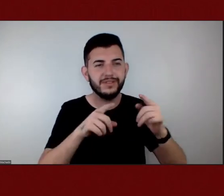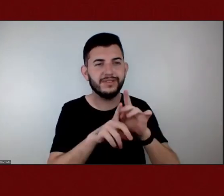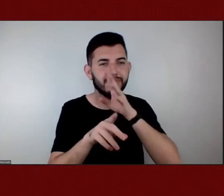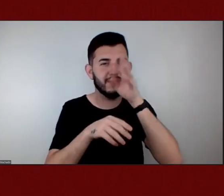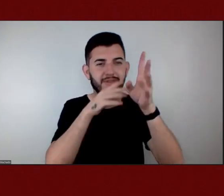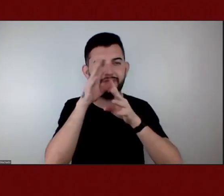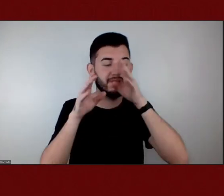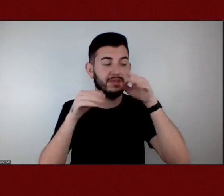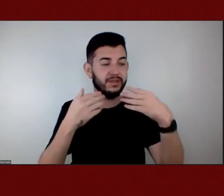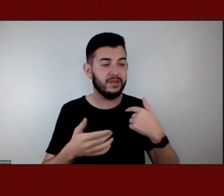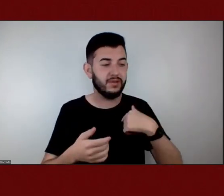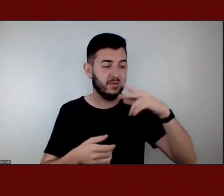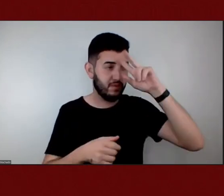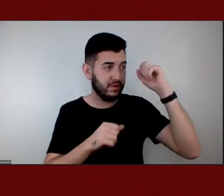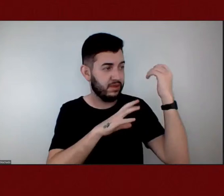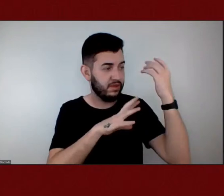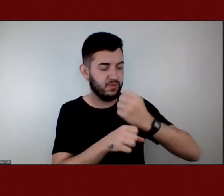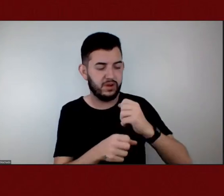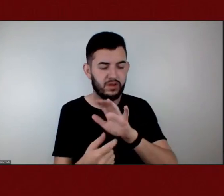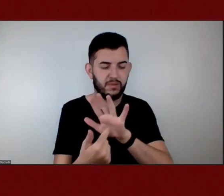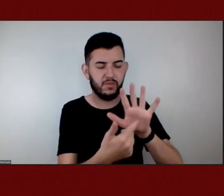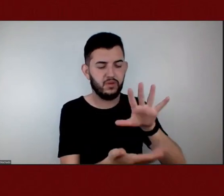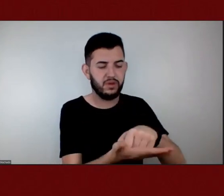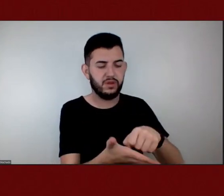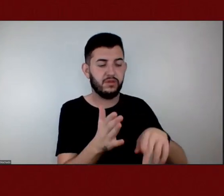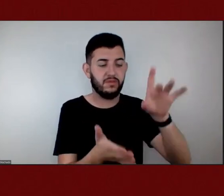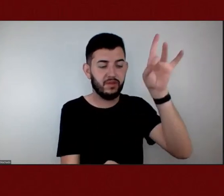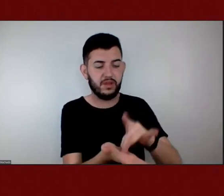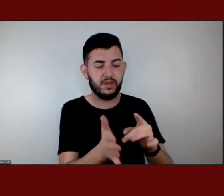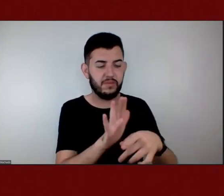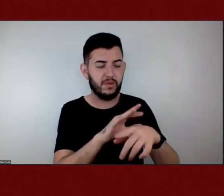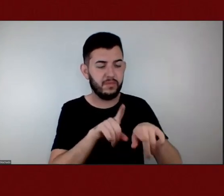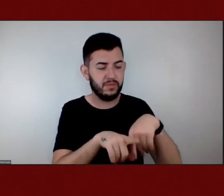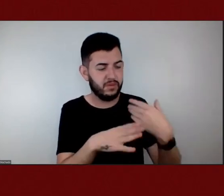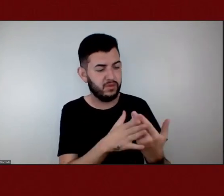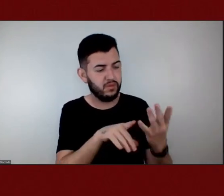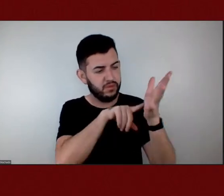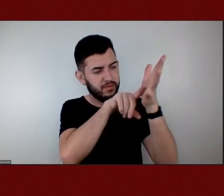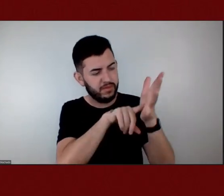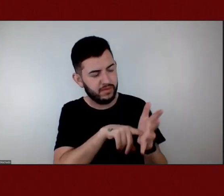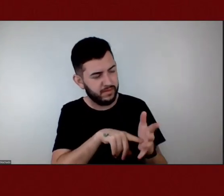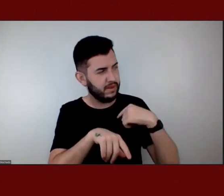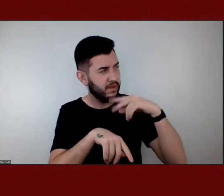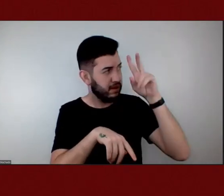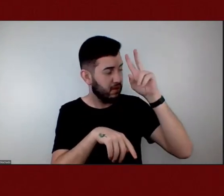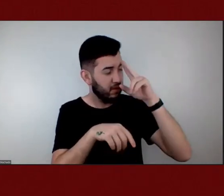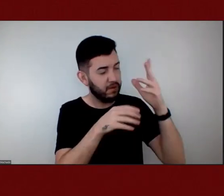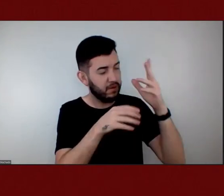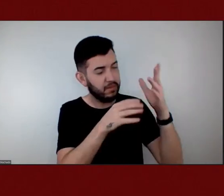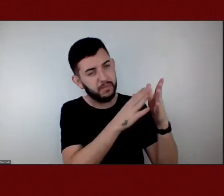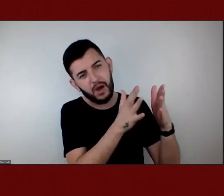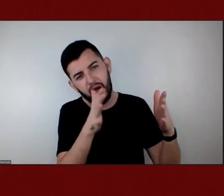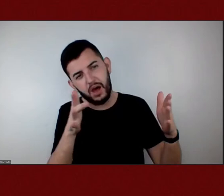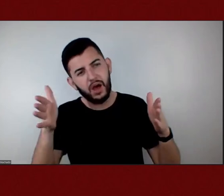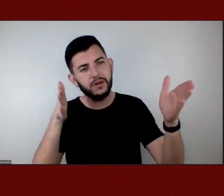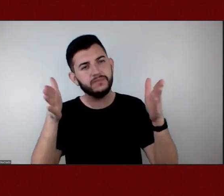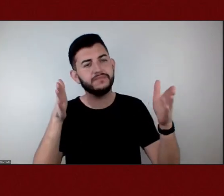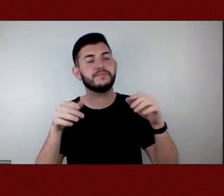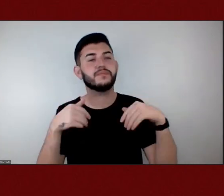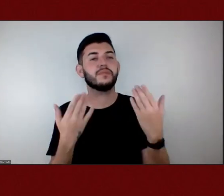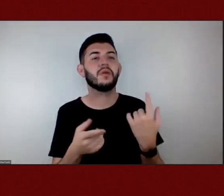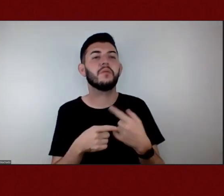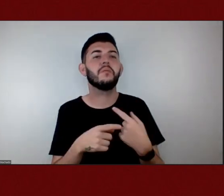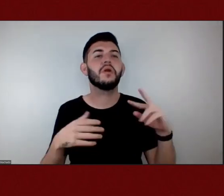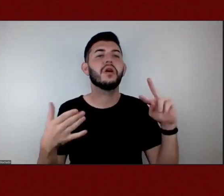denominou do paradoxo que aconteceu ali. E por que um paradoxo? Porque nos